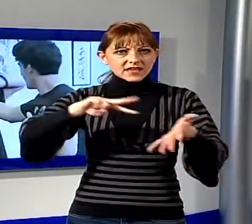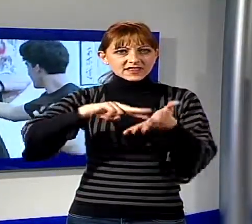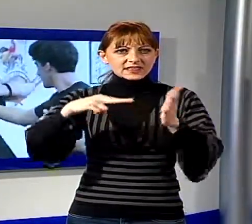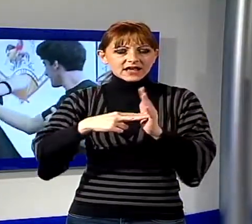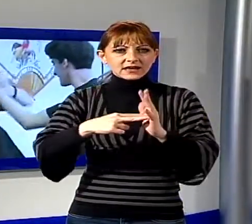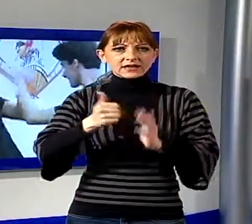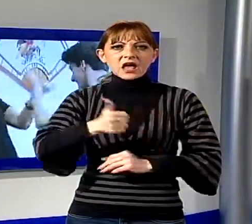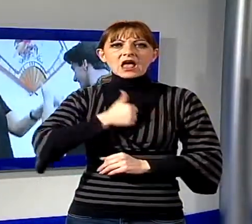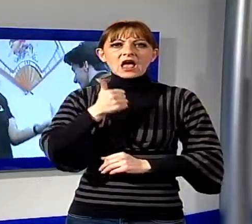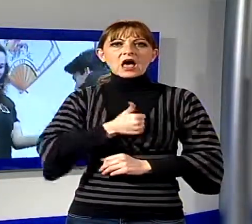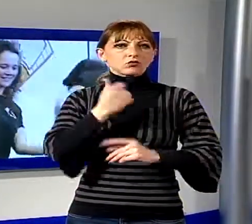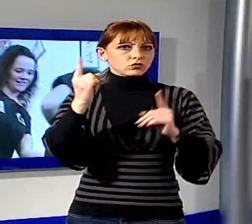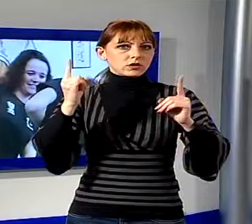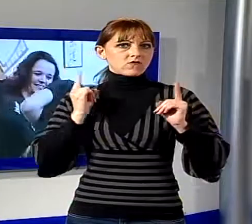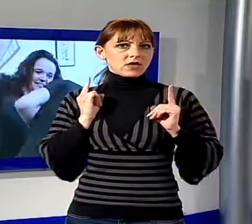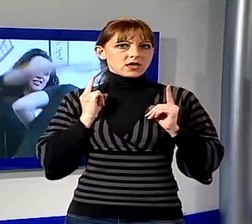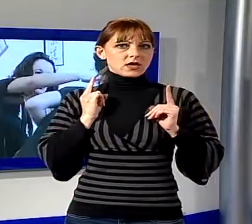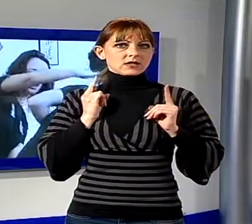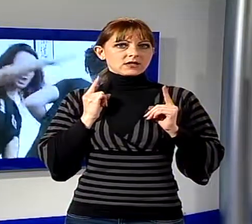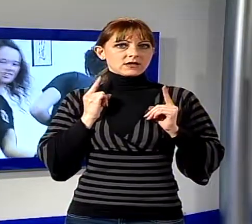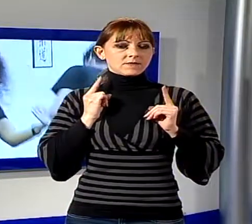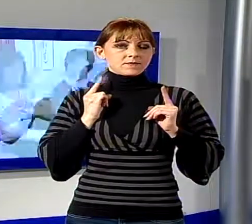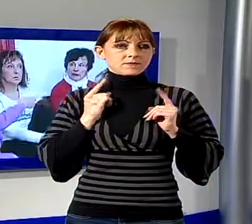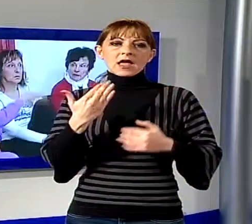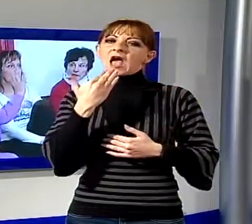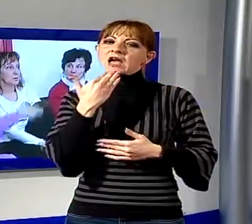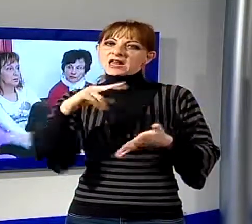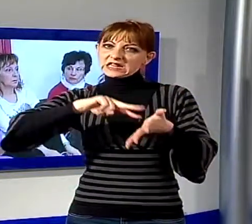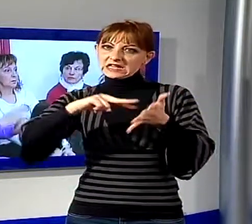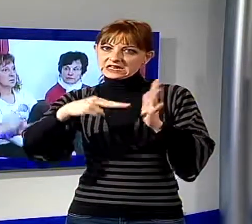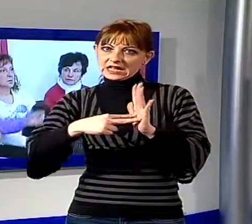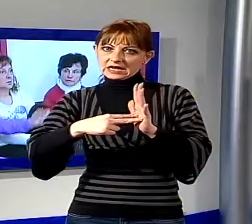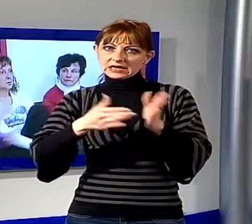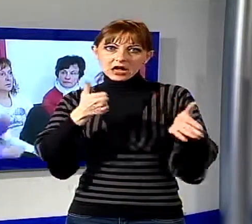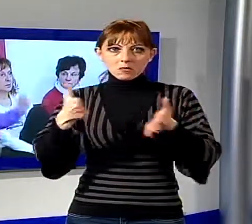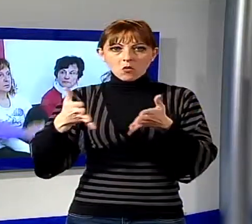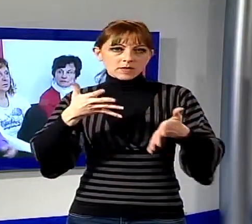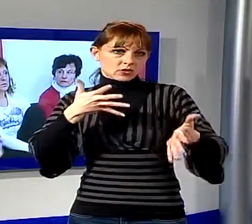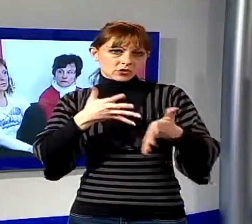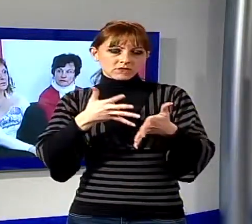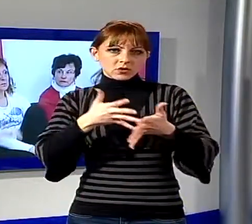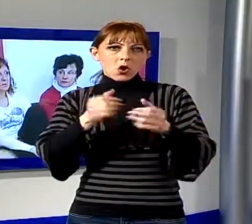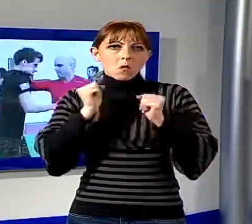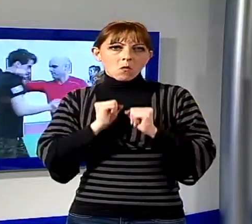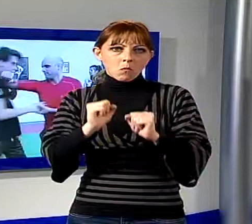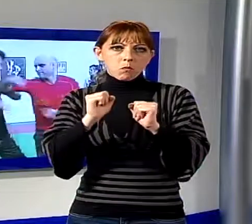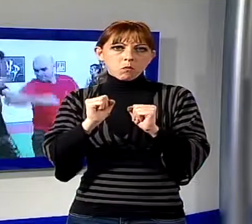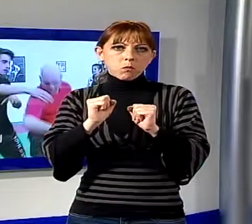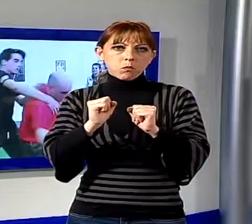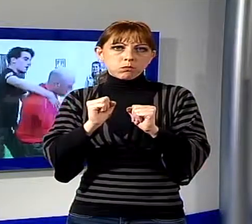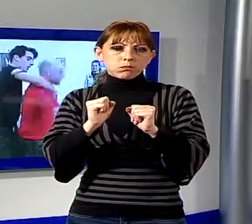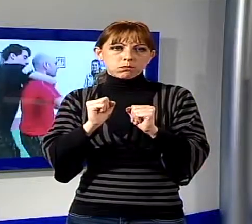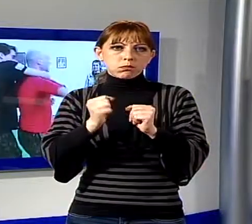di autodifesa. Grazie a questi rudimenti, in caso di difficoltà, si può uscire, senza bisogno di una forza